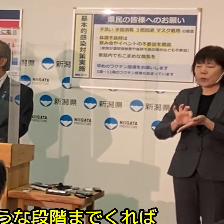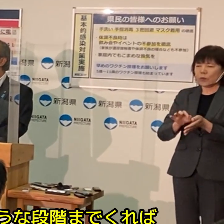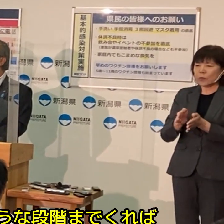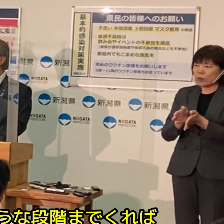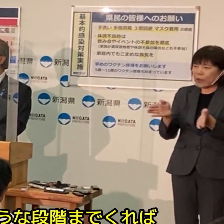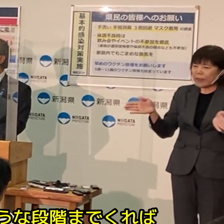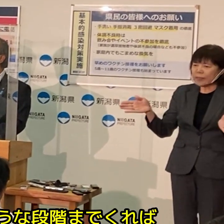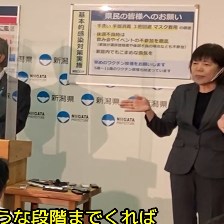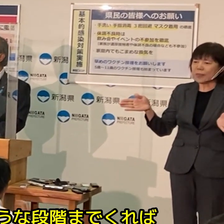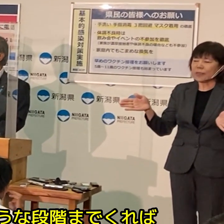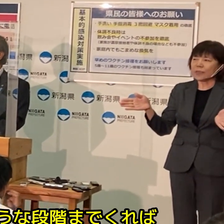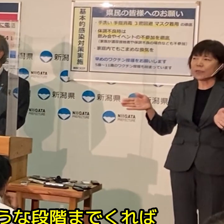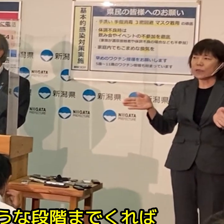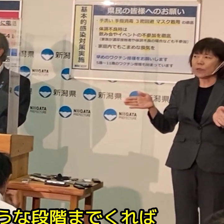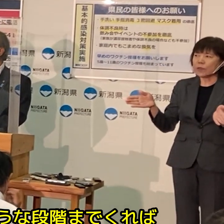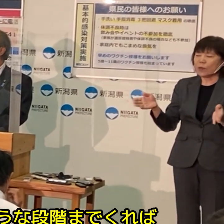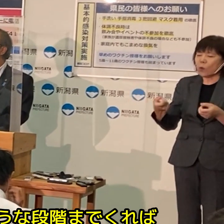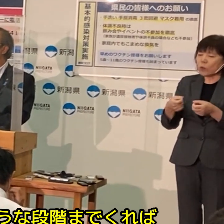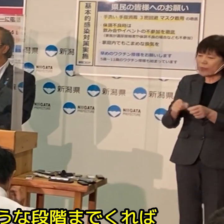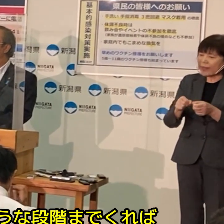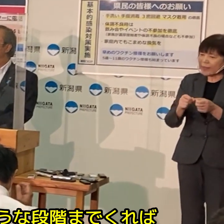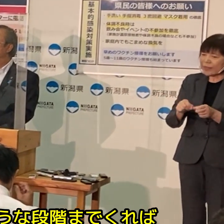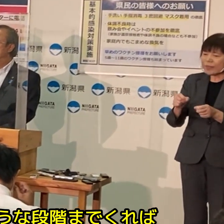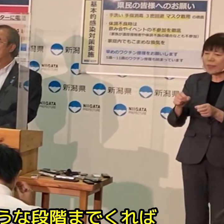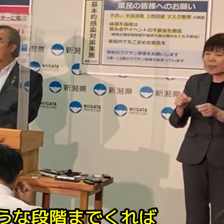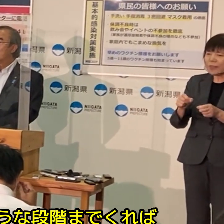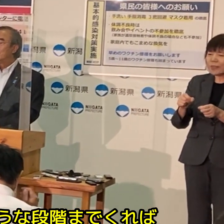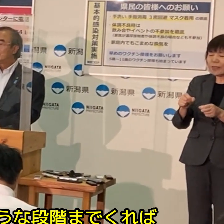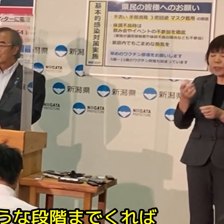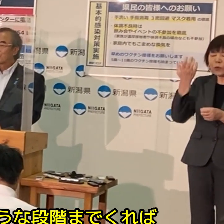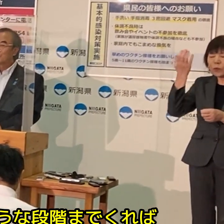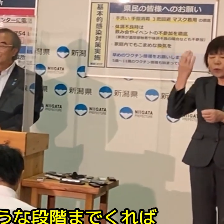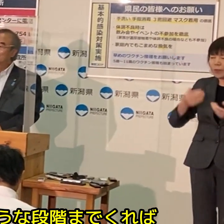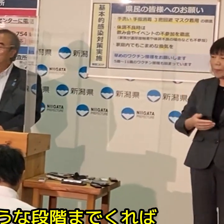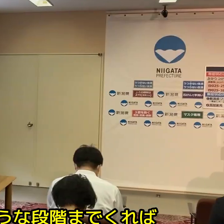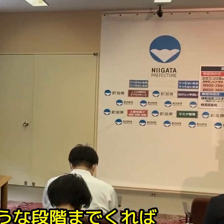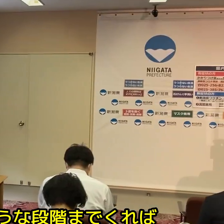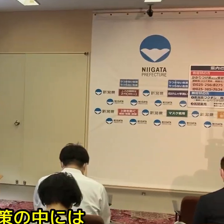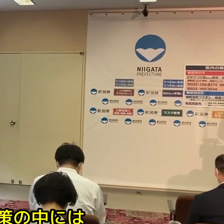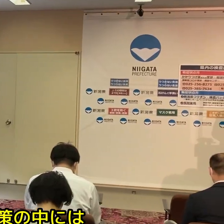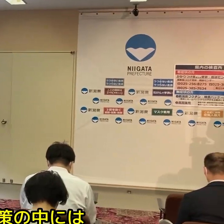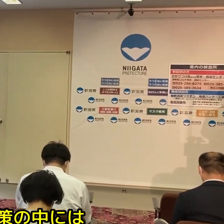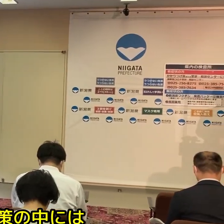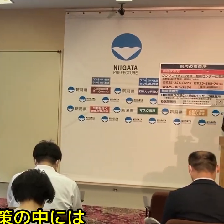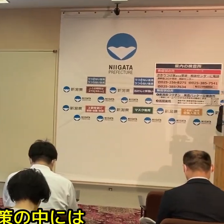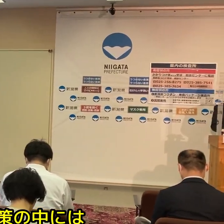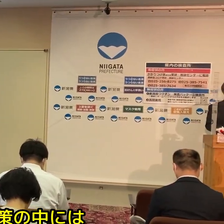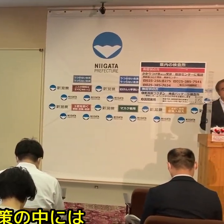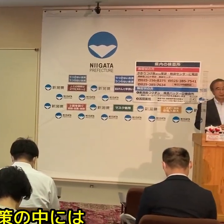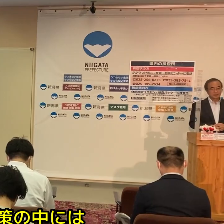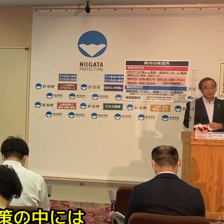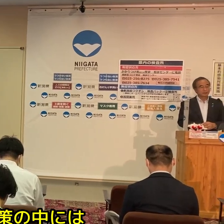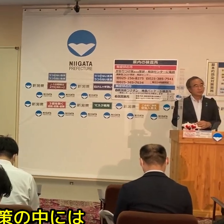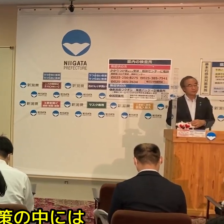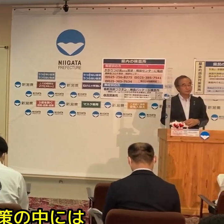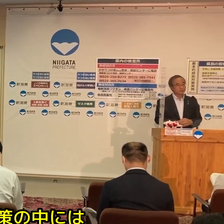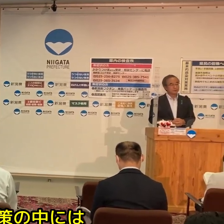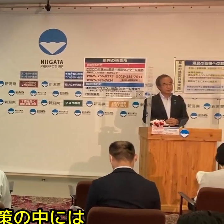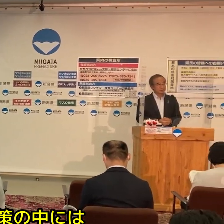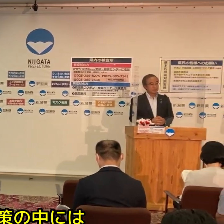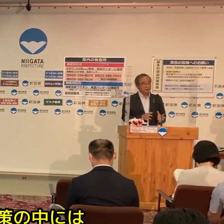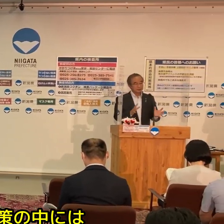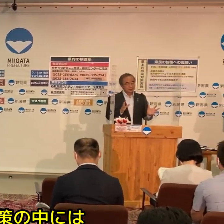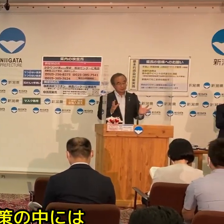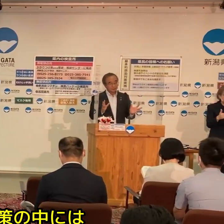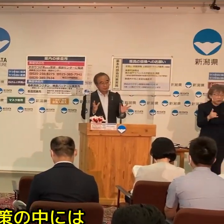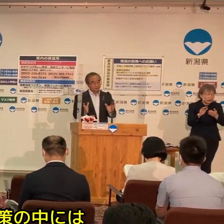が特定されるような段階まで来れば最大限やれることをやらなくてはと思う。これから行われる施策の中には企業